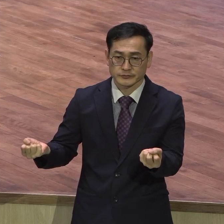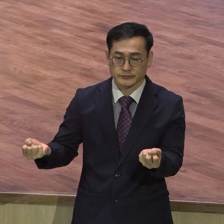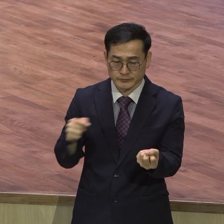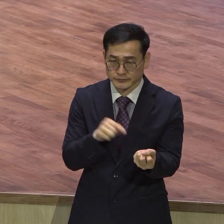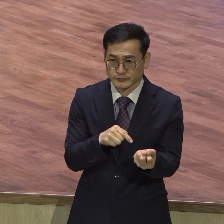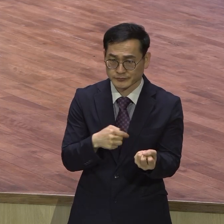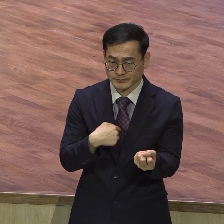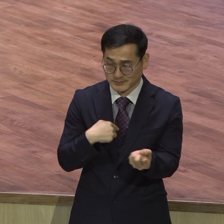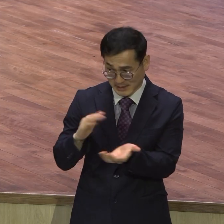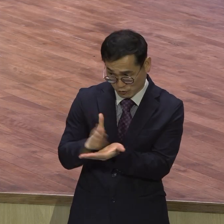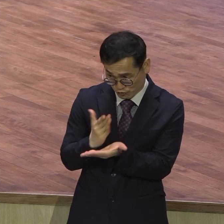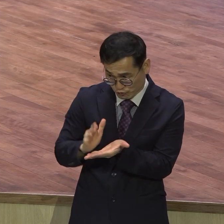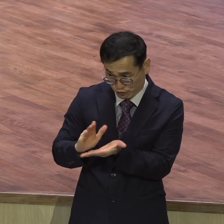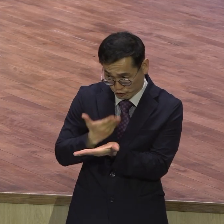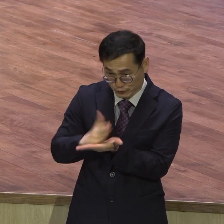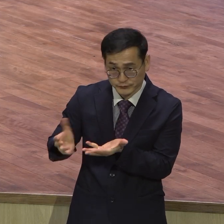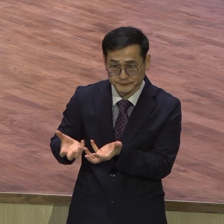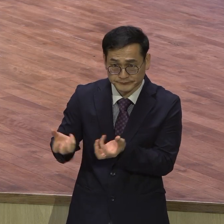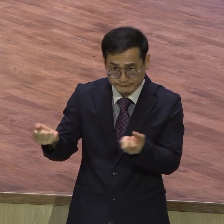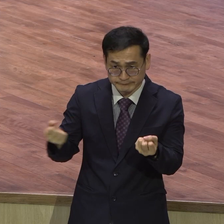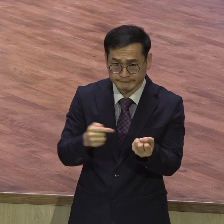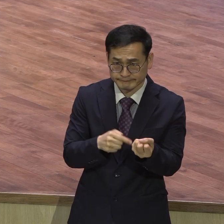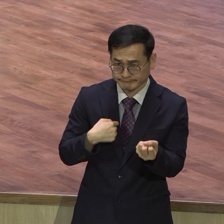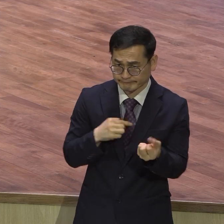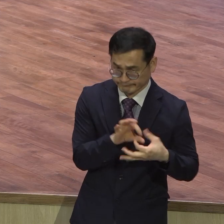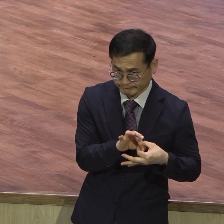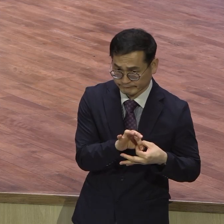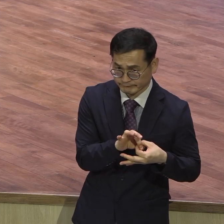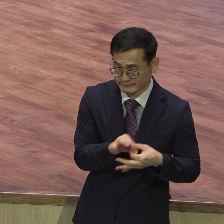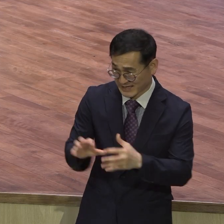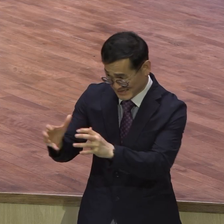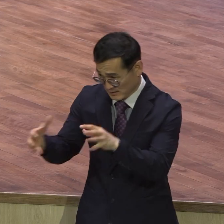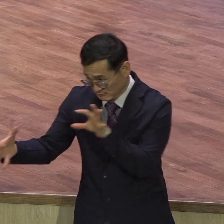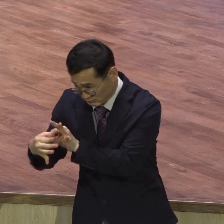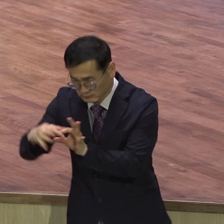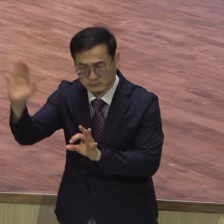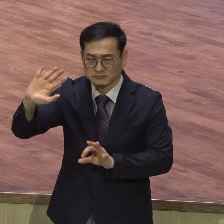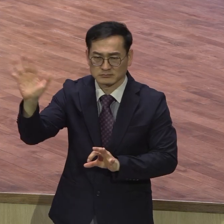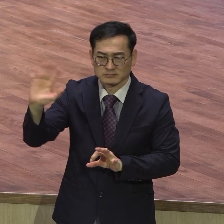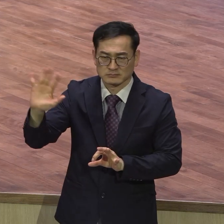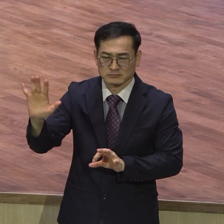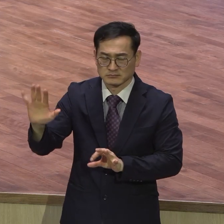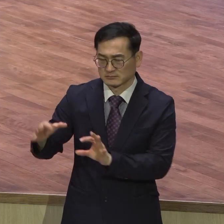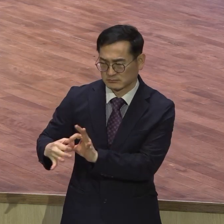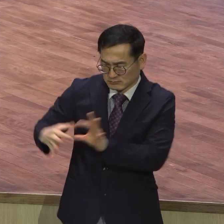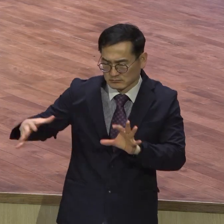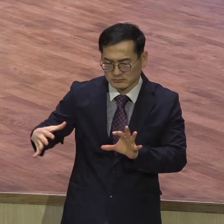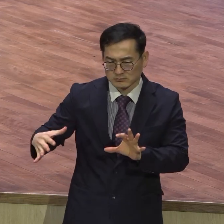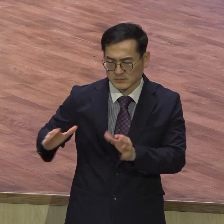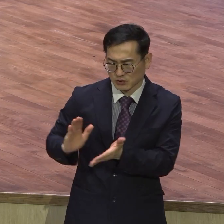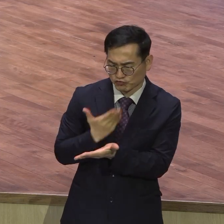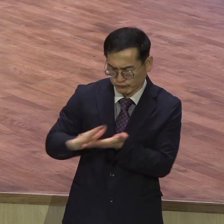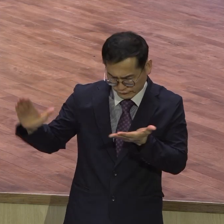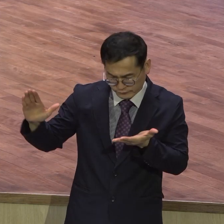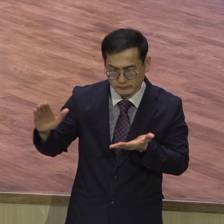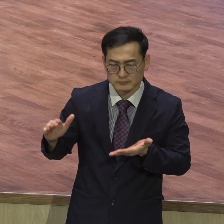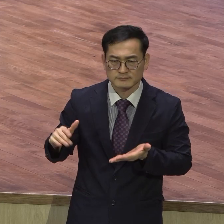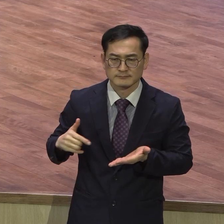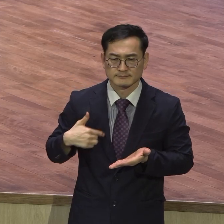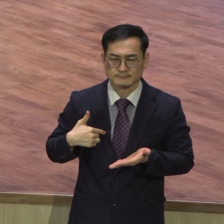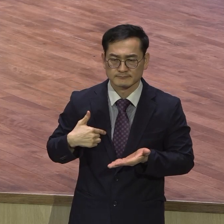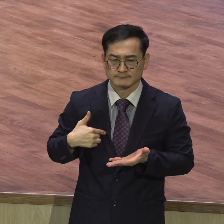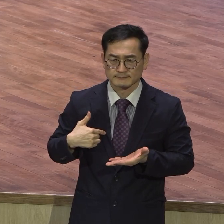가지고 있어야 돼요. 나는 구별되었다. 나는 세상 사람들과 달라. 구별된 존재감을 다 가지고 있어야